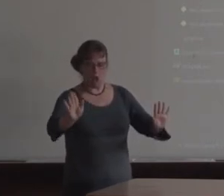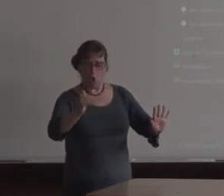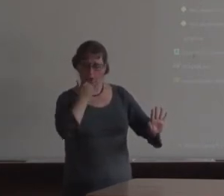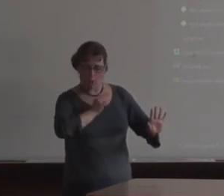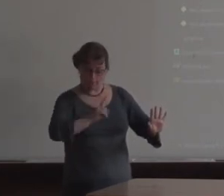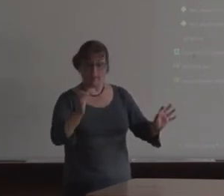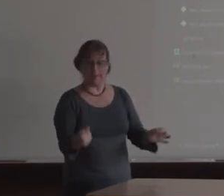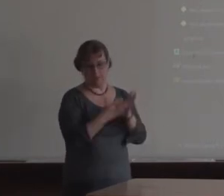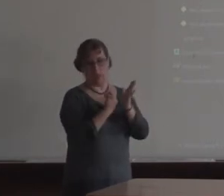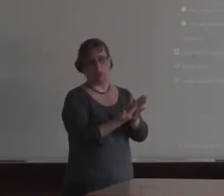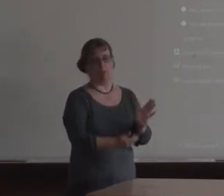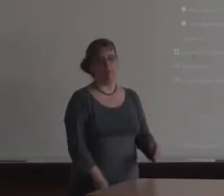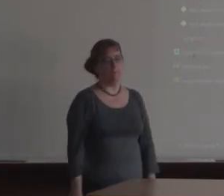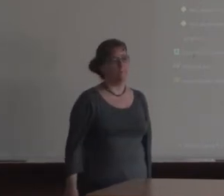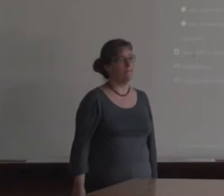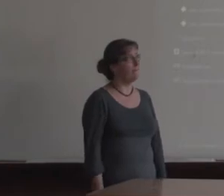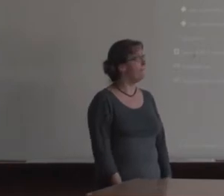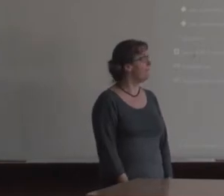raccourci.